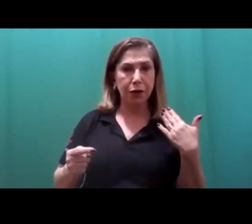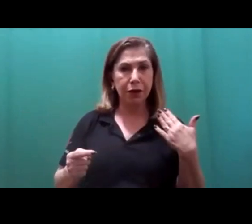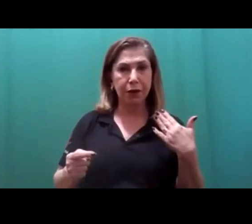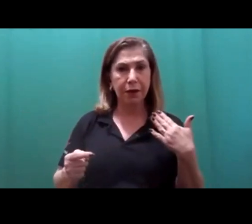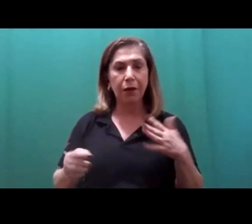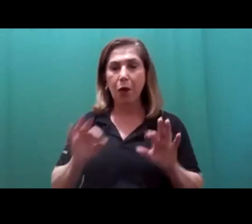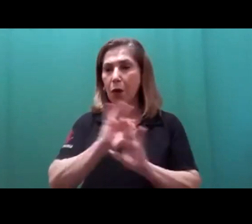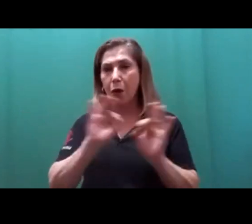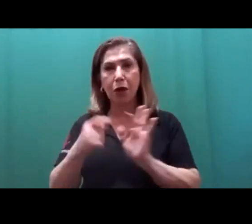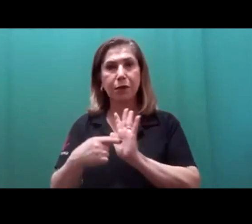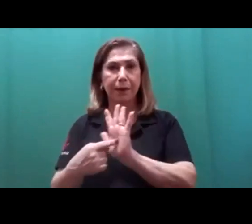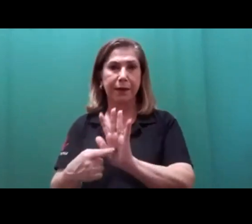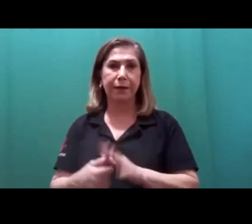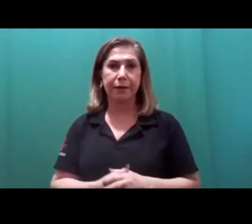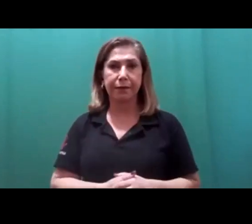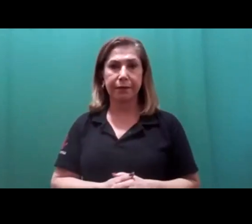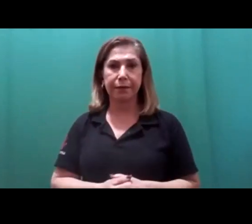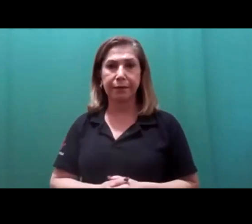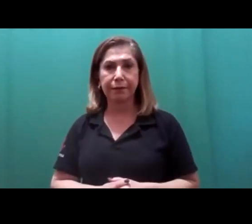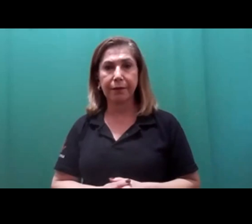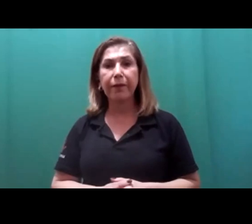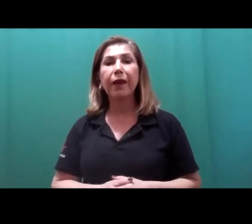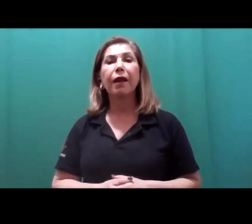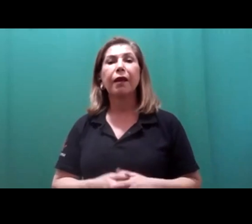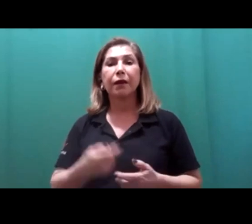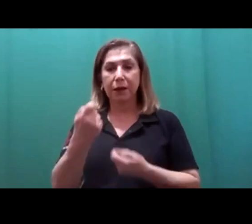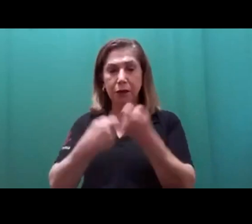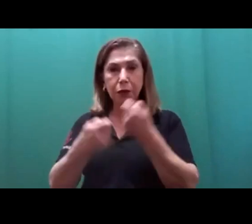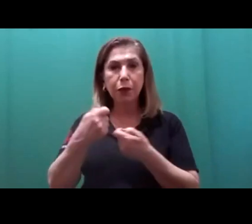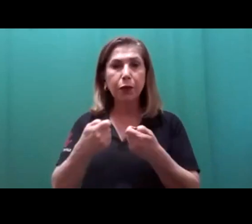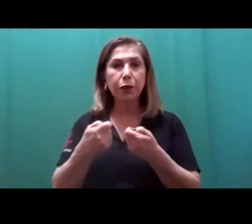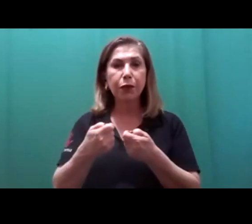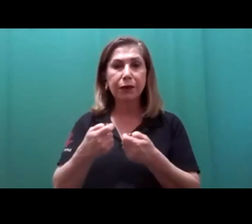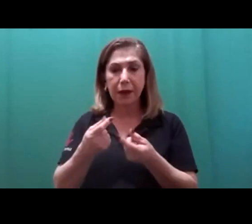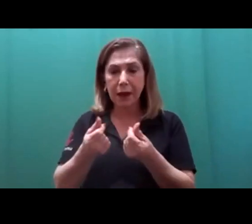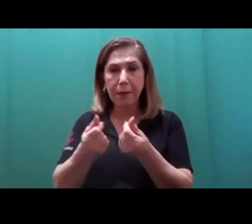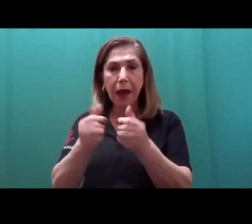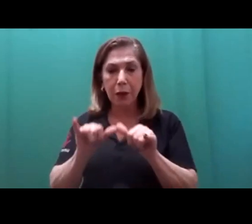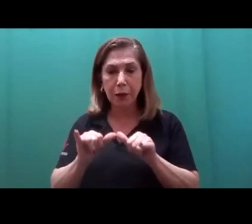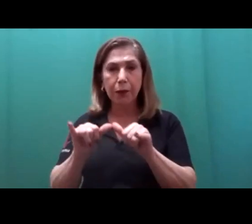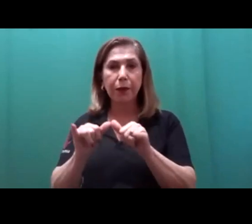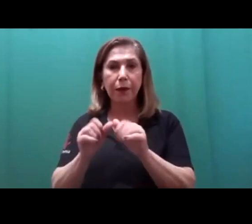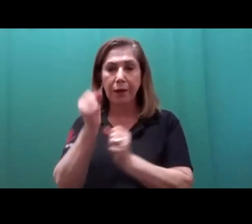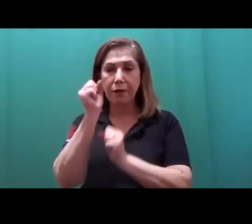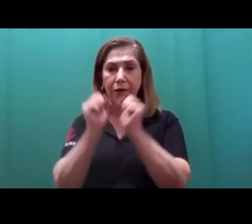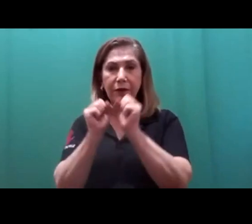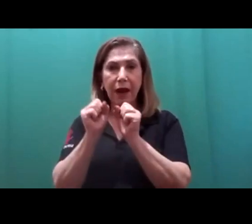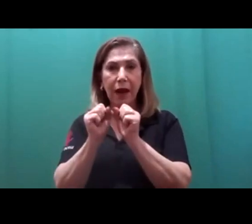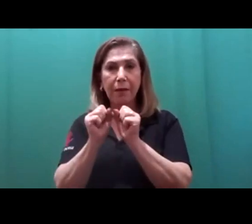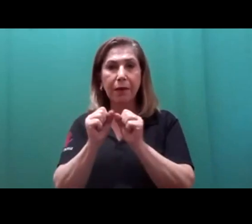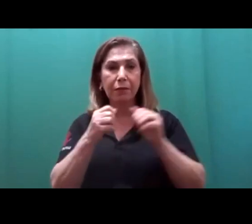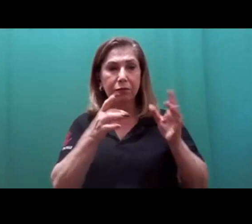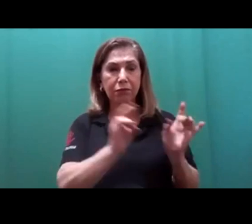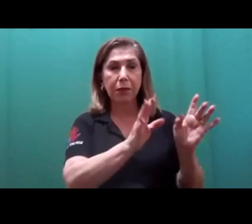apresentação. A indústria da produção de alimento em larga escala exporta o que produz e não importa para o abastecimento